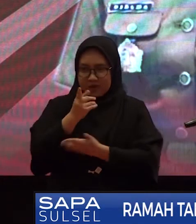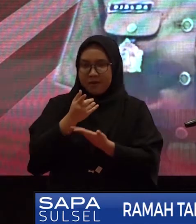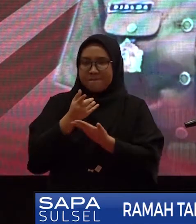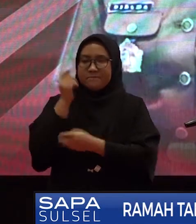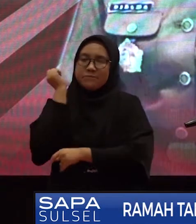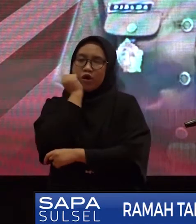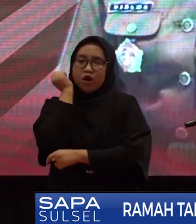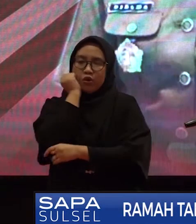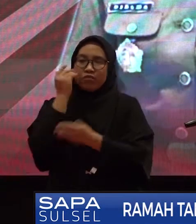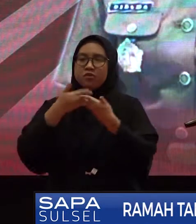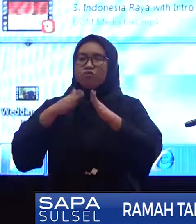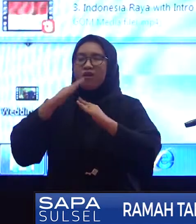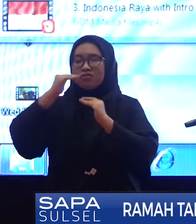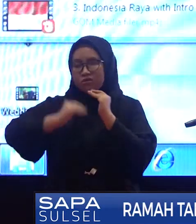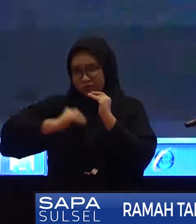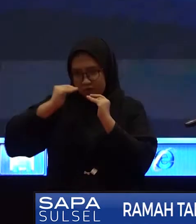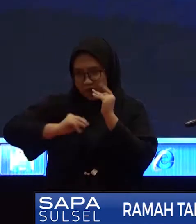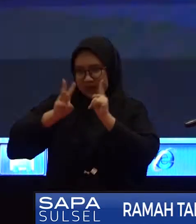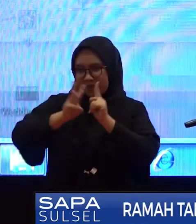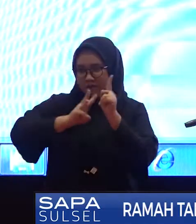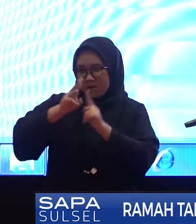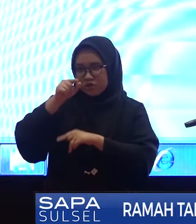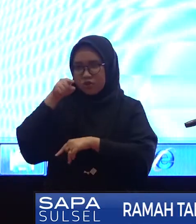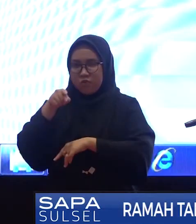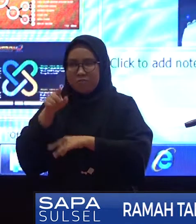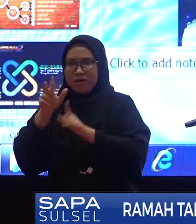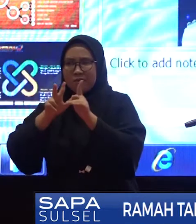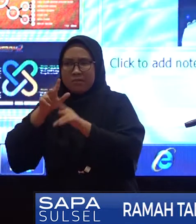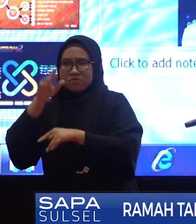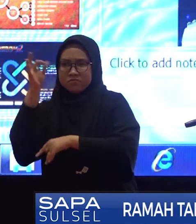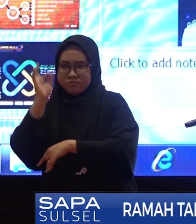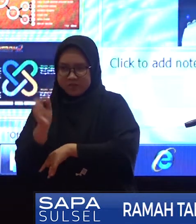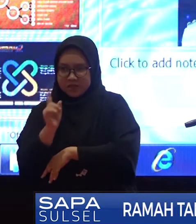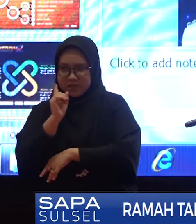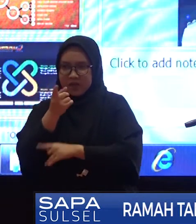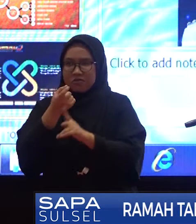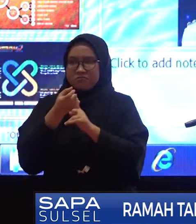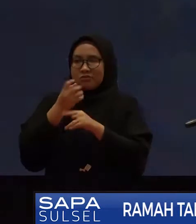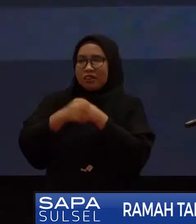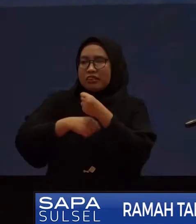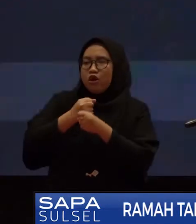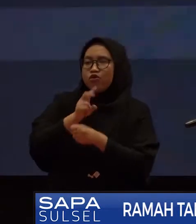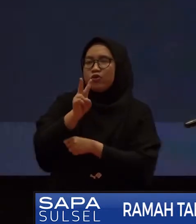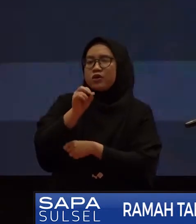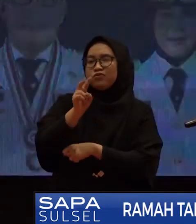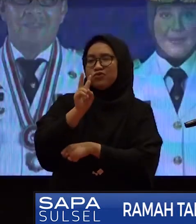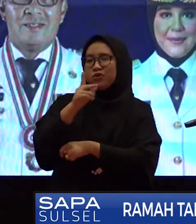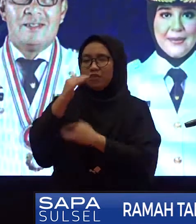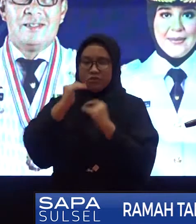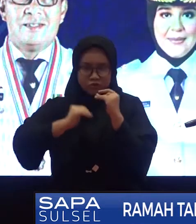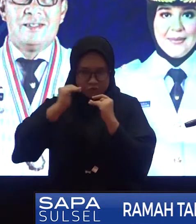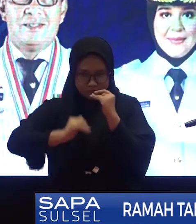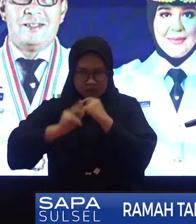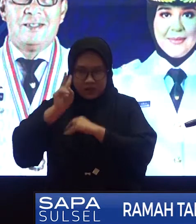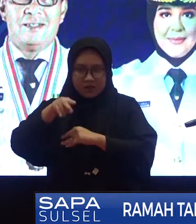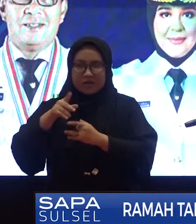terbuka turun menjadi 13,18% dan pada tahun 2022 turun lagi